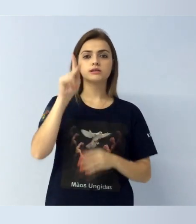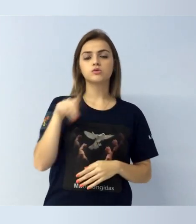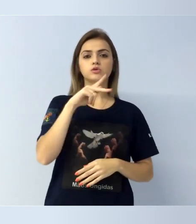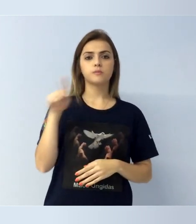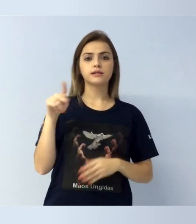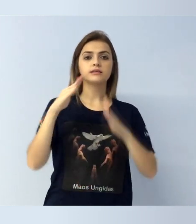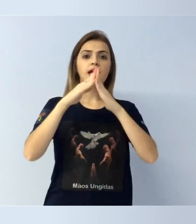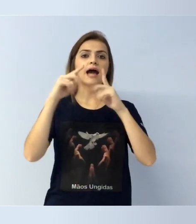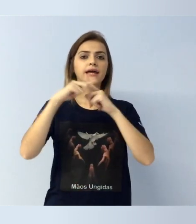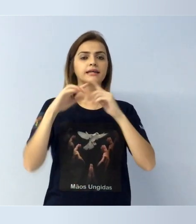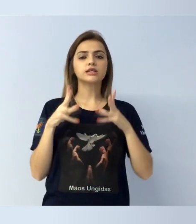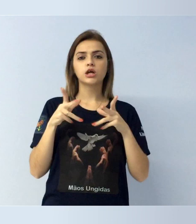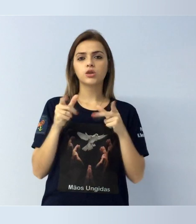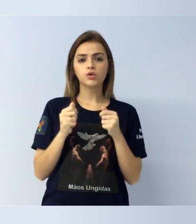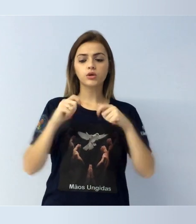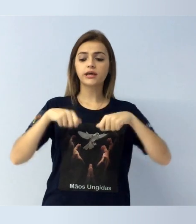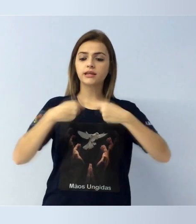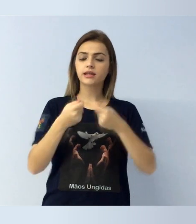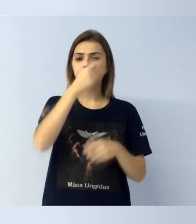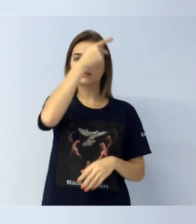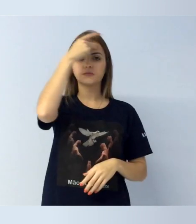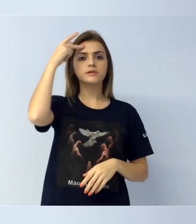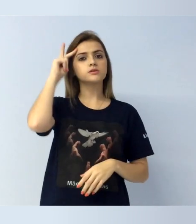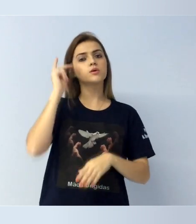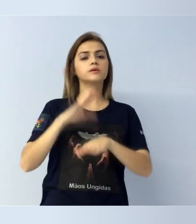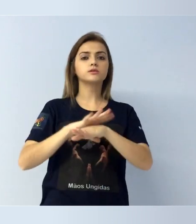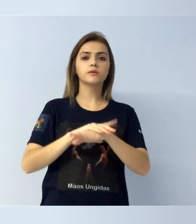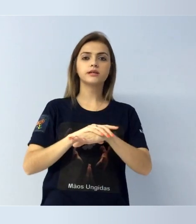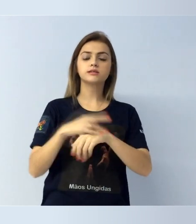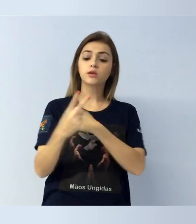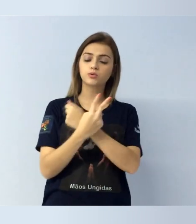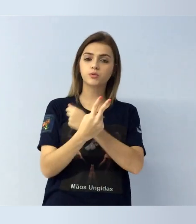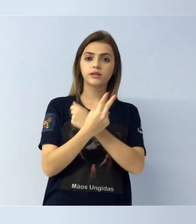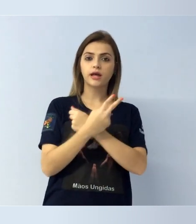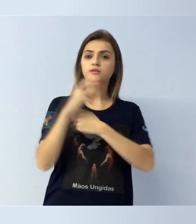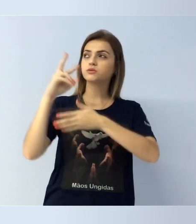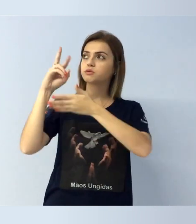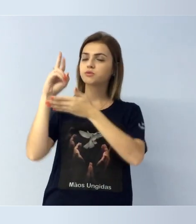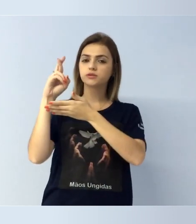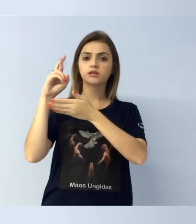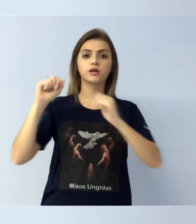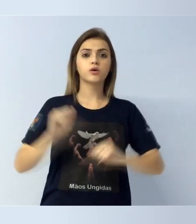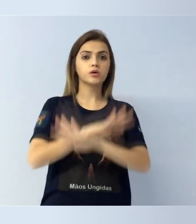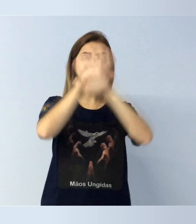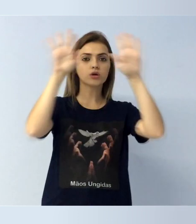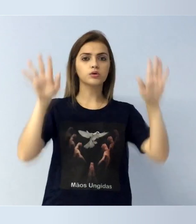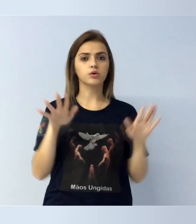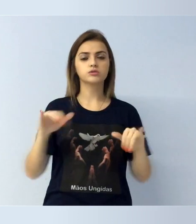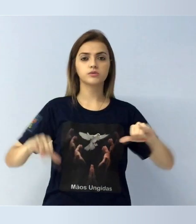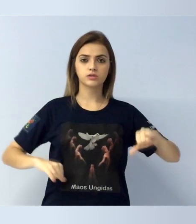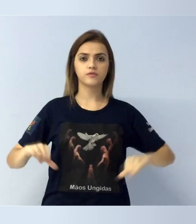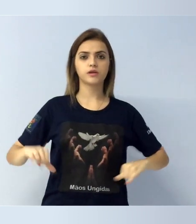a igreja toda entrega aos doentes aos cuidados do Senhor glorioso